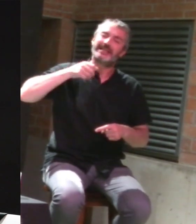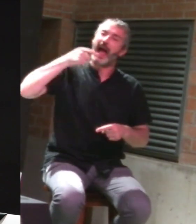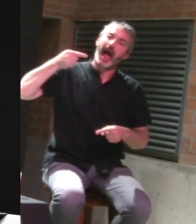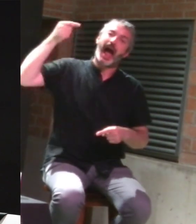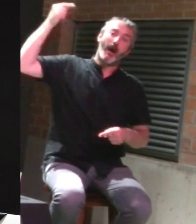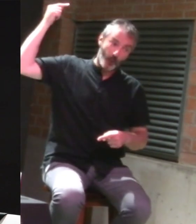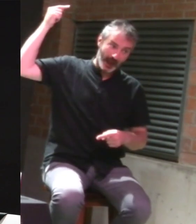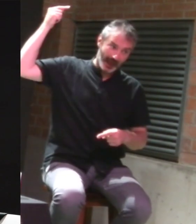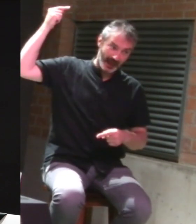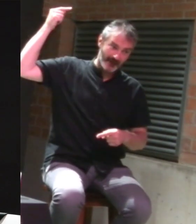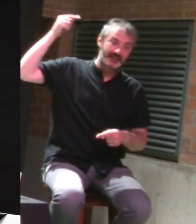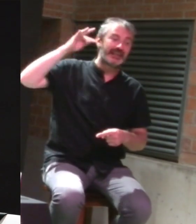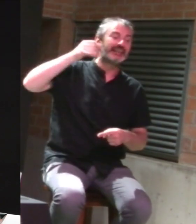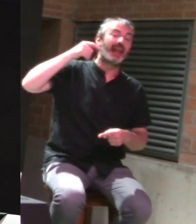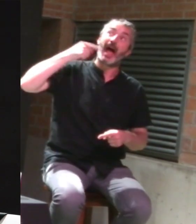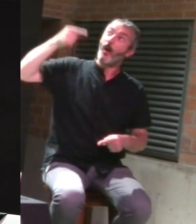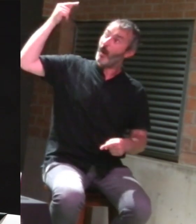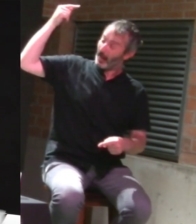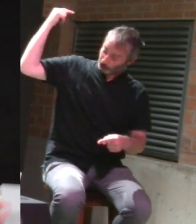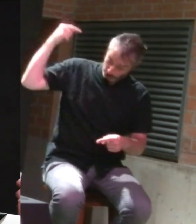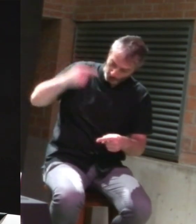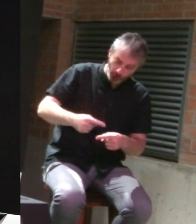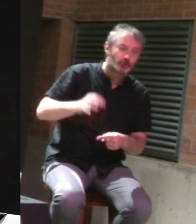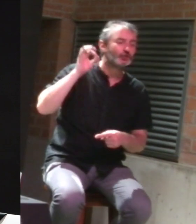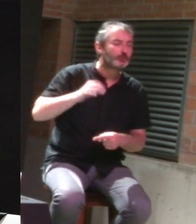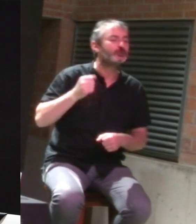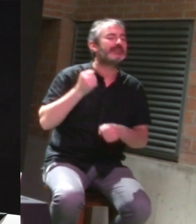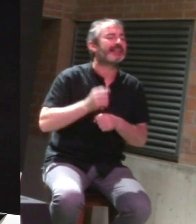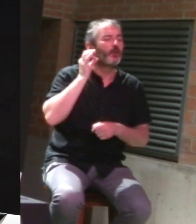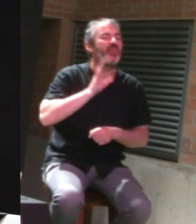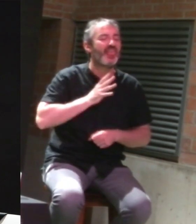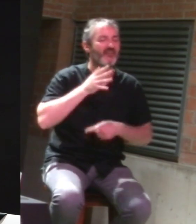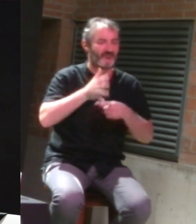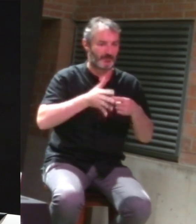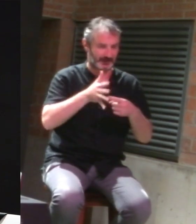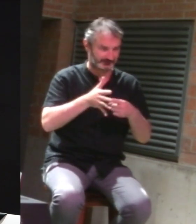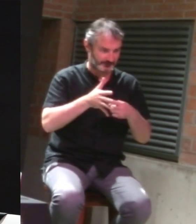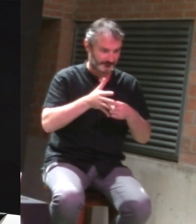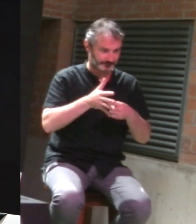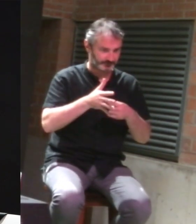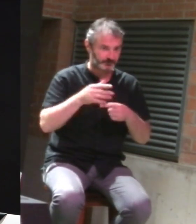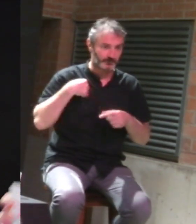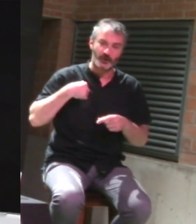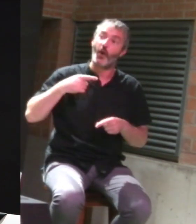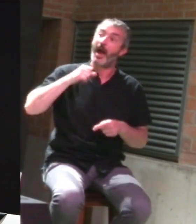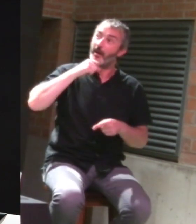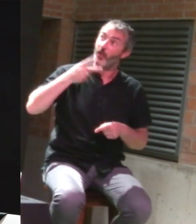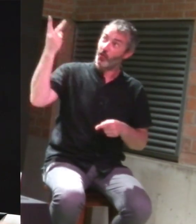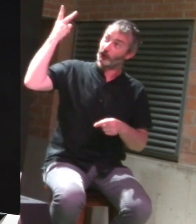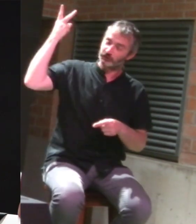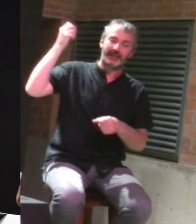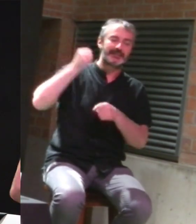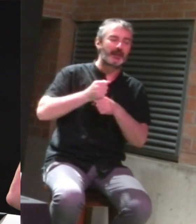La meva tataràvia, la Maria Tarantino, era treballadora de la meva mare i el meu besavi